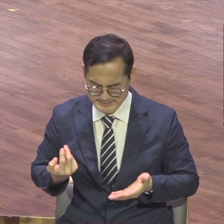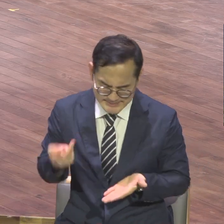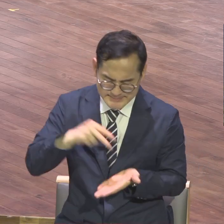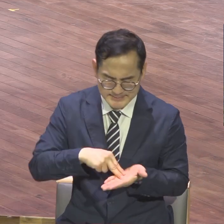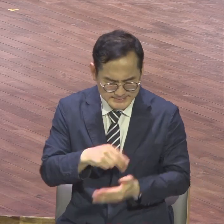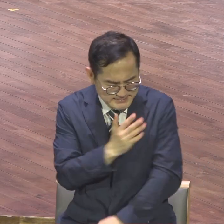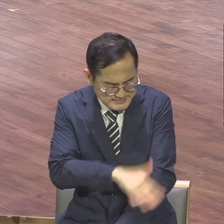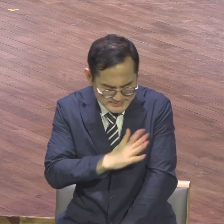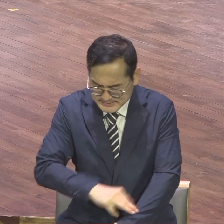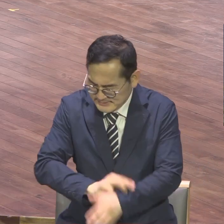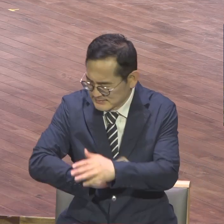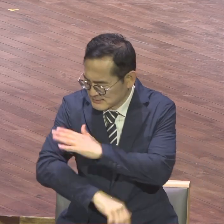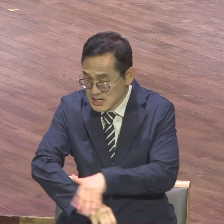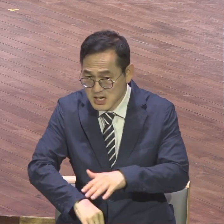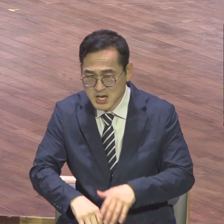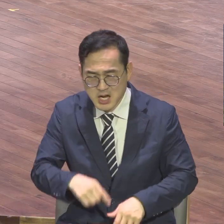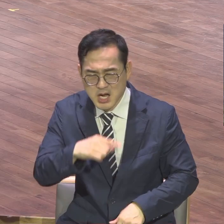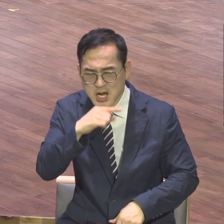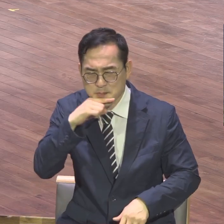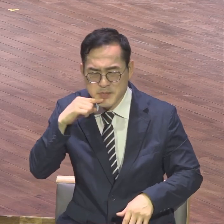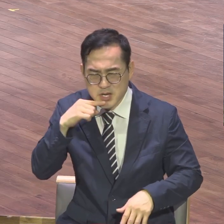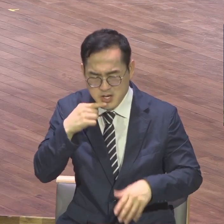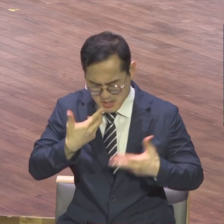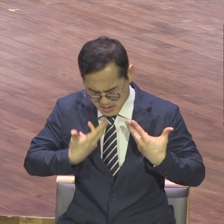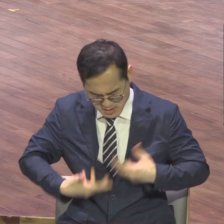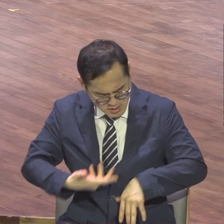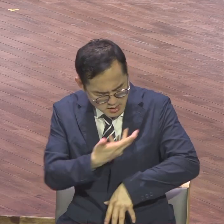깨어난 바울이 피투성이가 돼가지고